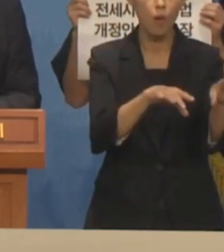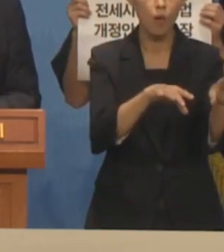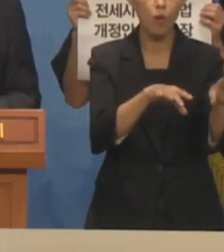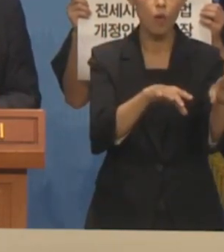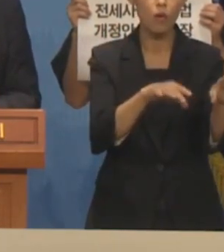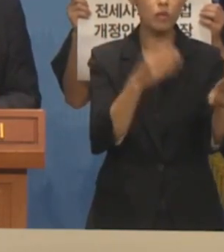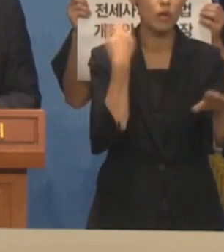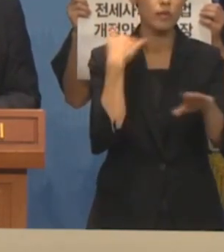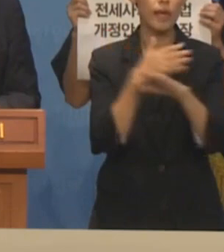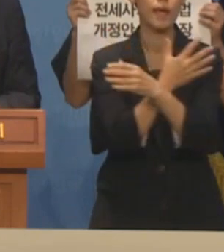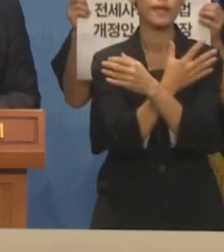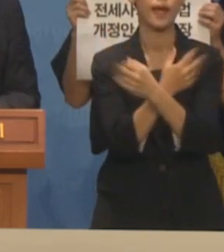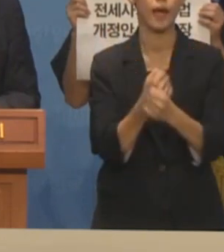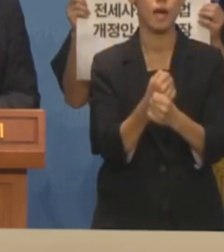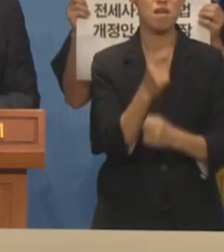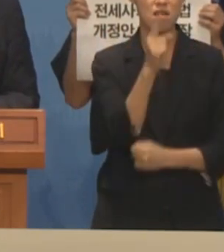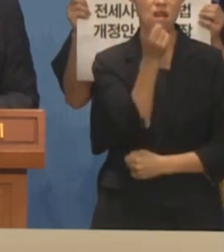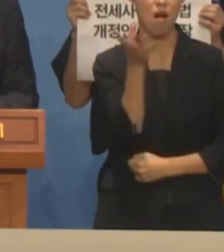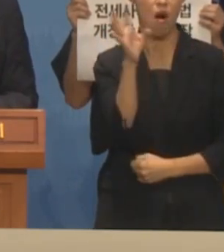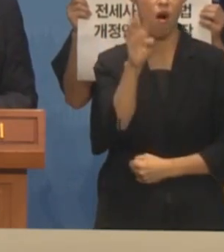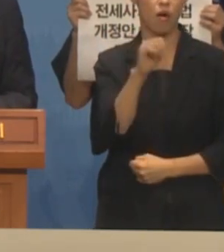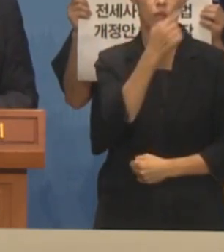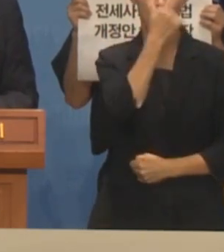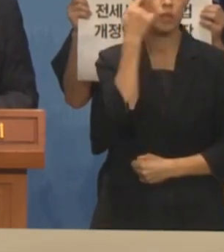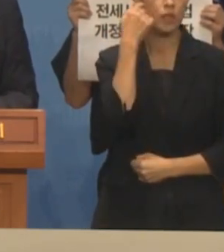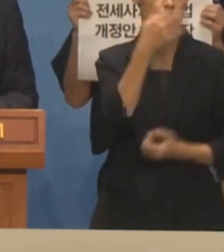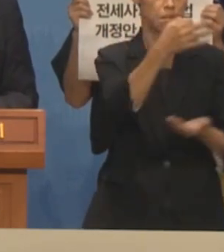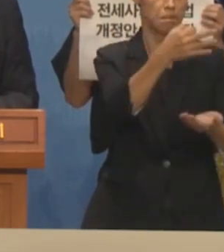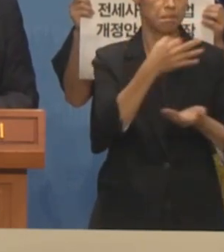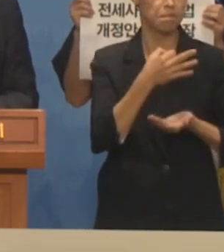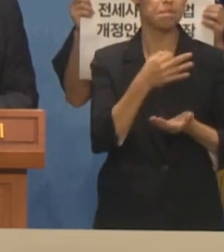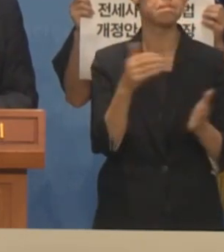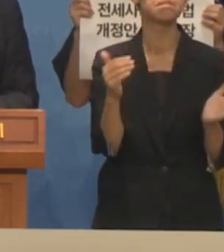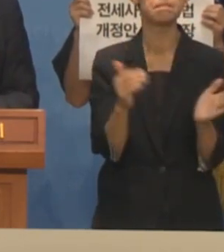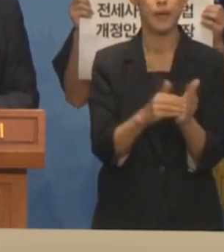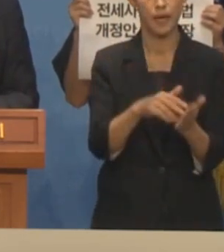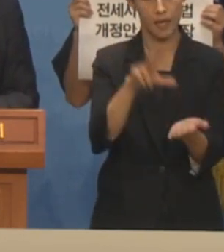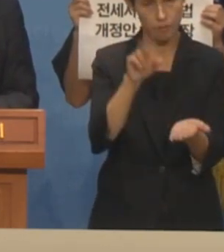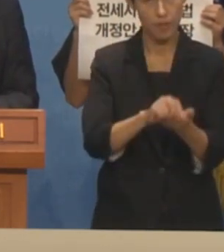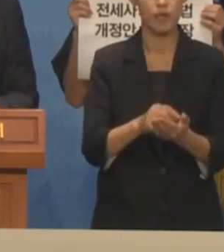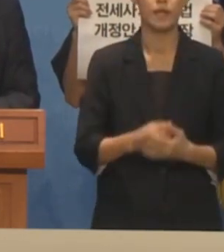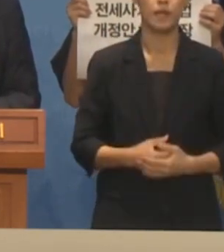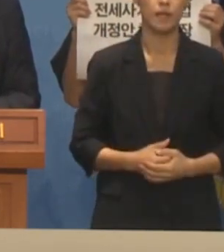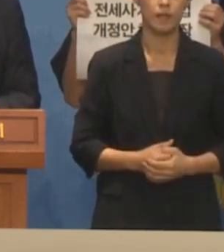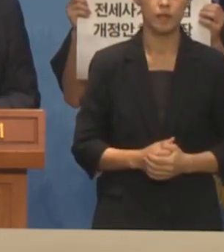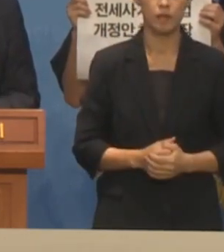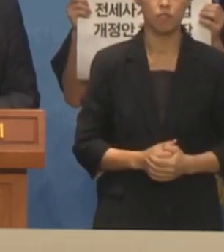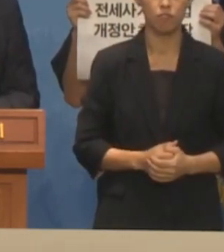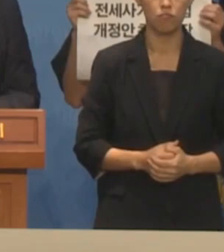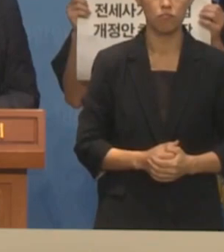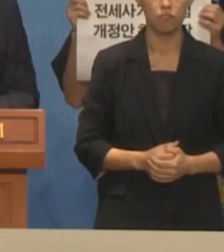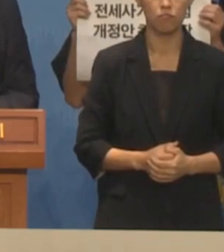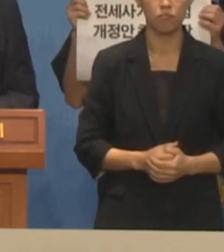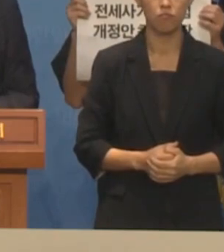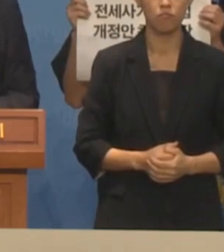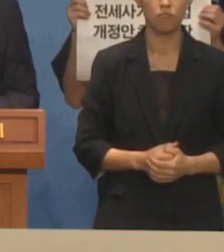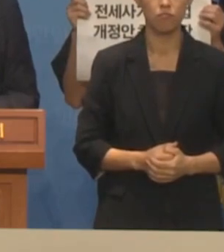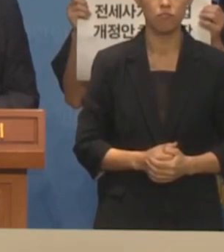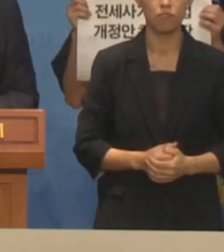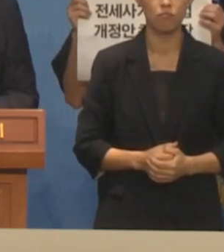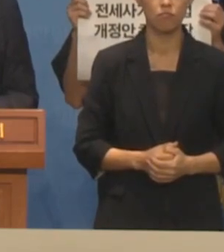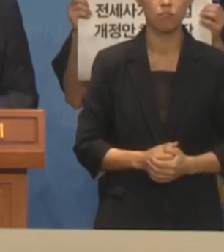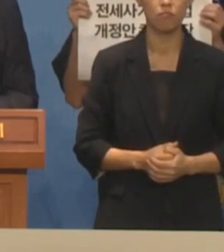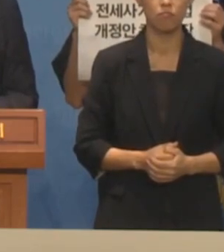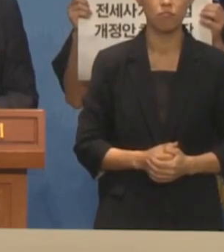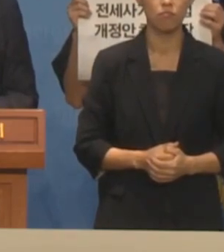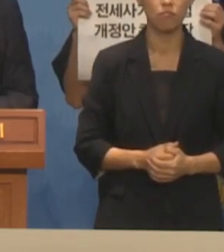전세 계약을 하고 1억이 넘는 전세 보증금을 받은 그런 사례들이 이제 많이 발견되고 있습니다. 이런 상황 속에서